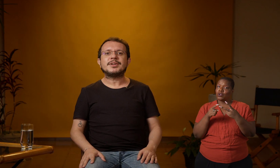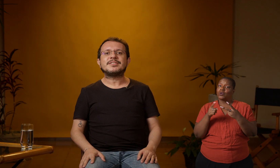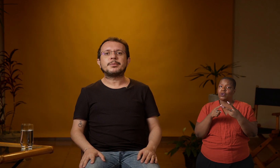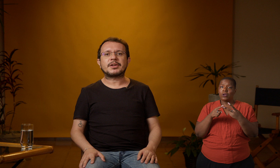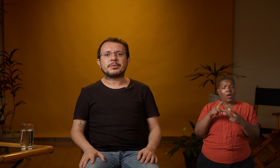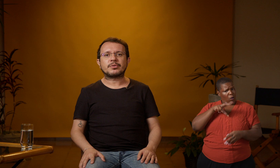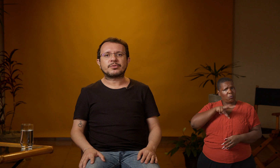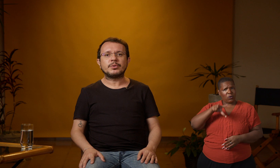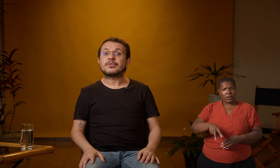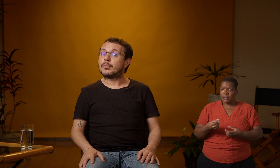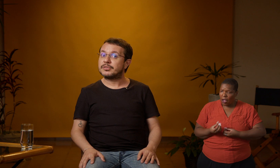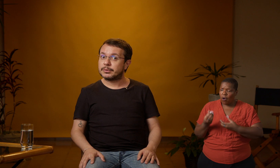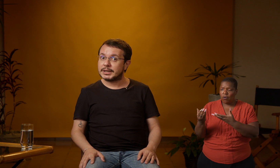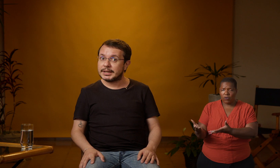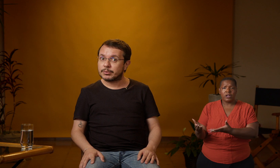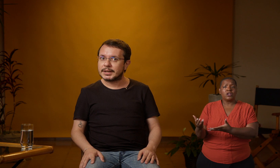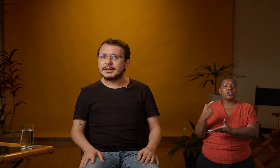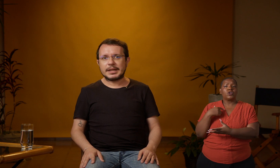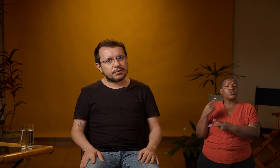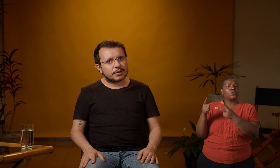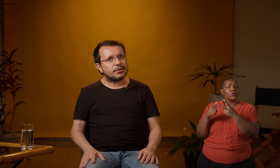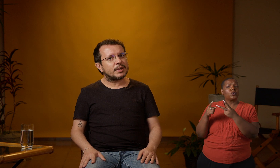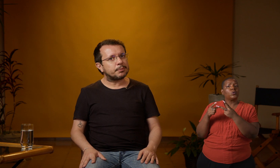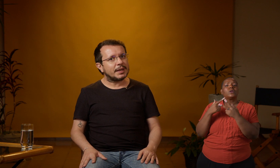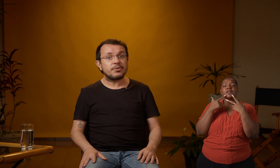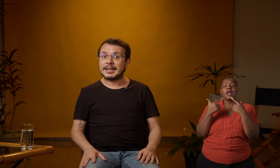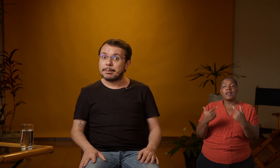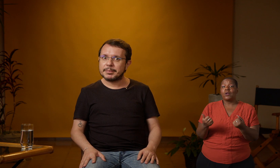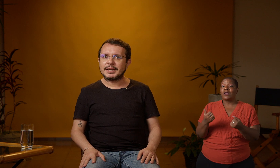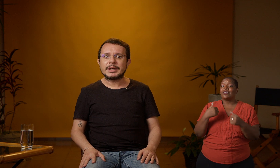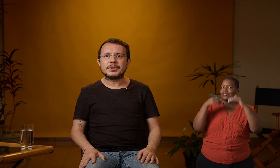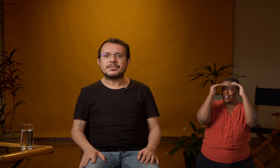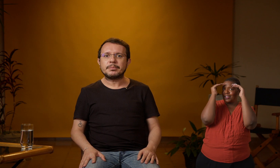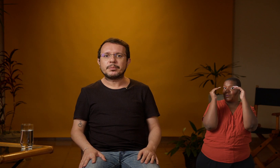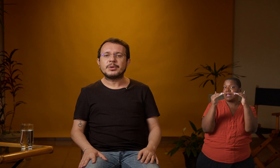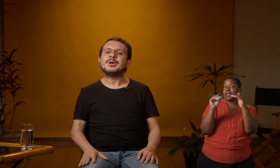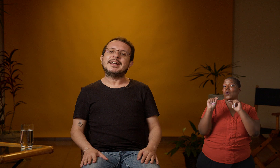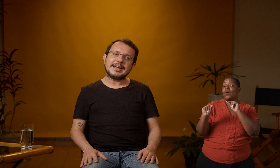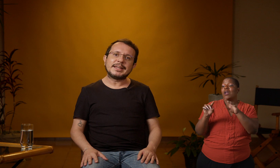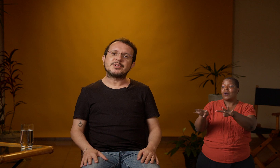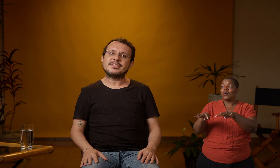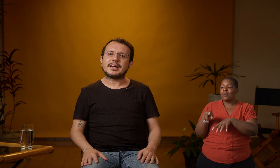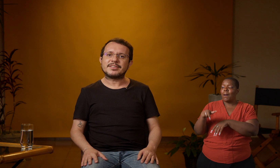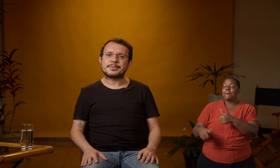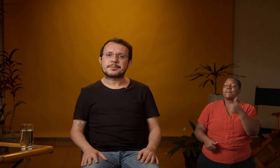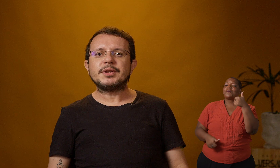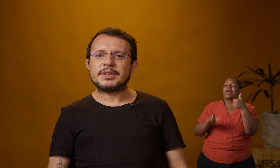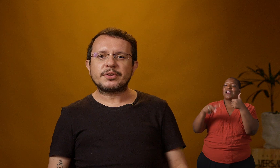oferecido para as pessoas surdas como segunda língua, desde que a gente respeite que a primeira língua desse público é a língua de sinais. Por isso que